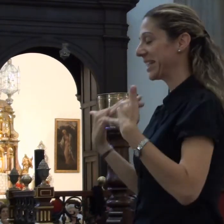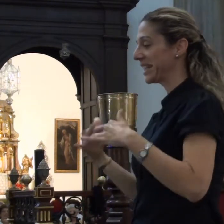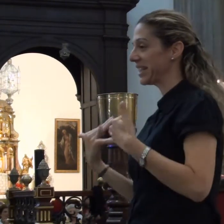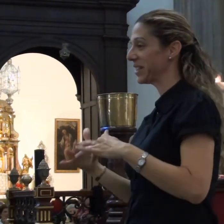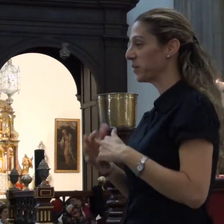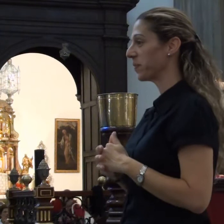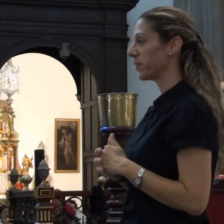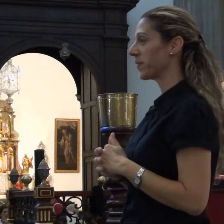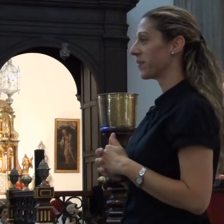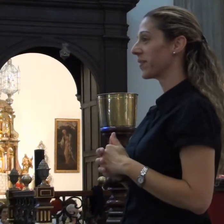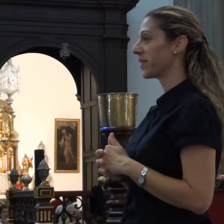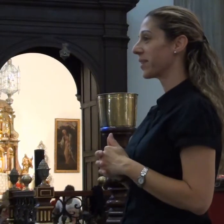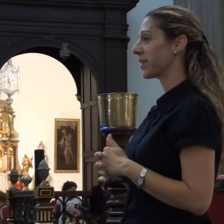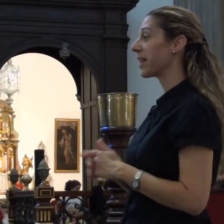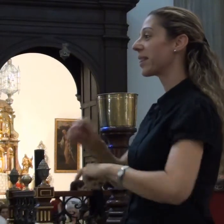esos